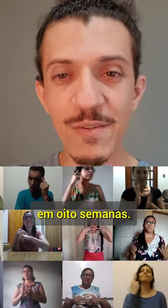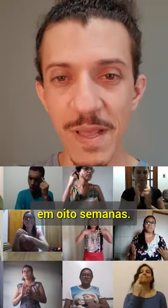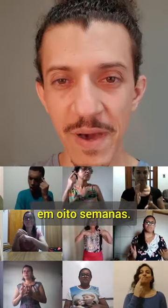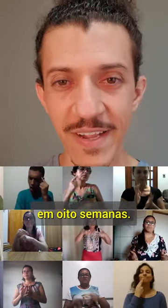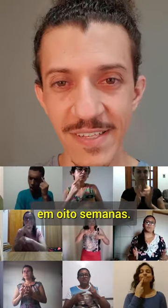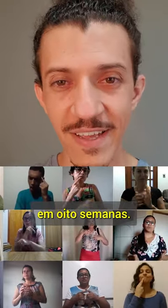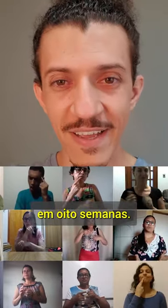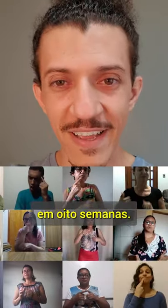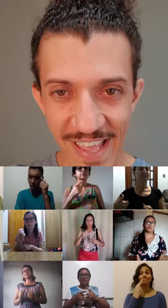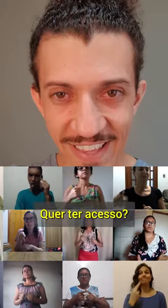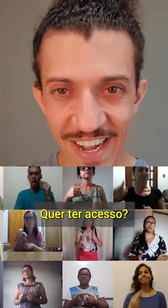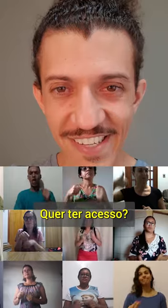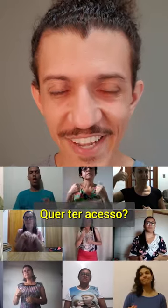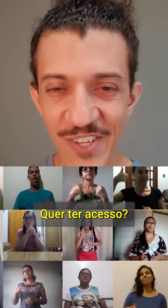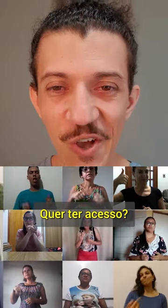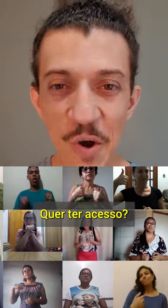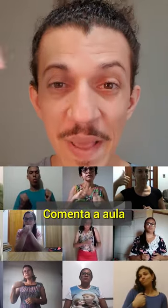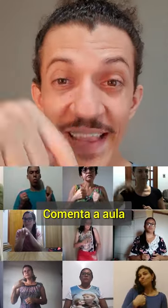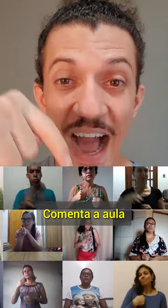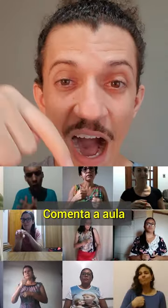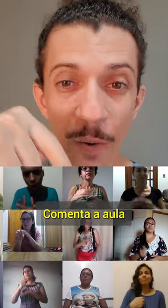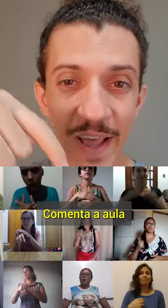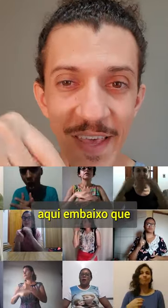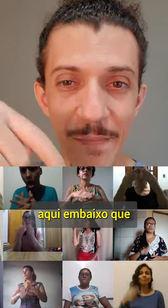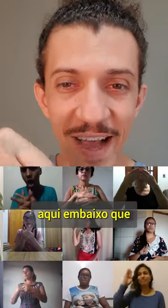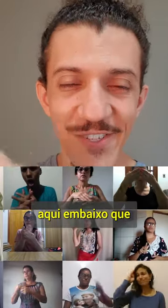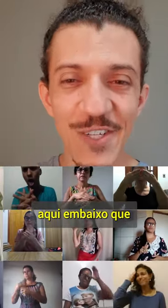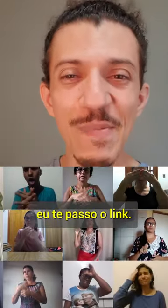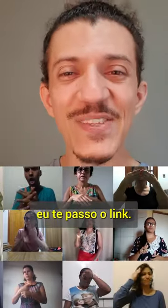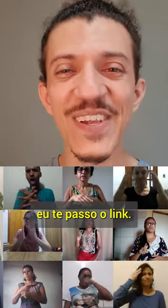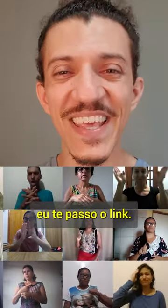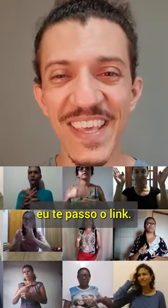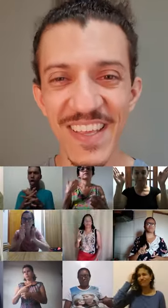em oito semanas. Quer ter acesso? Comenta a aula aqui embaixo, que eu te passo o link. aula aqui embaixo,